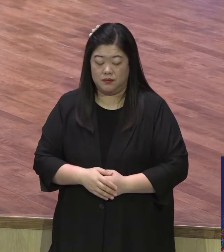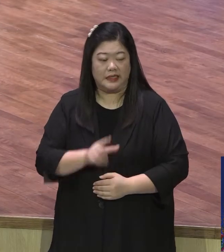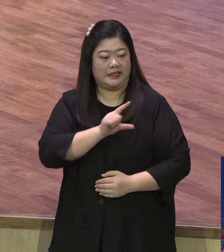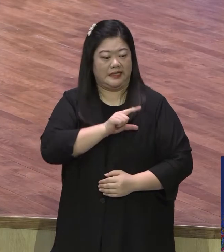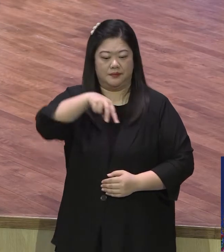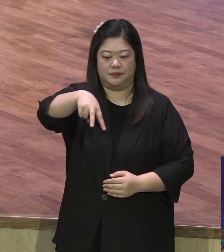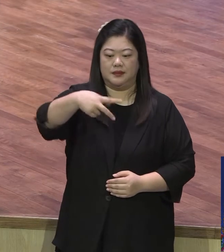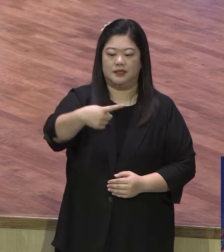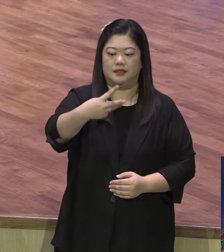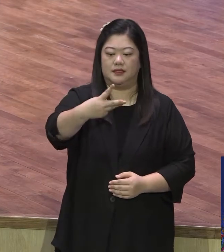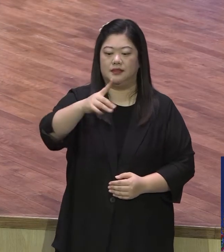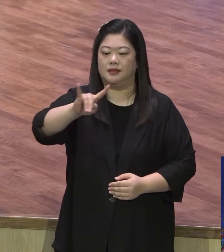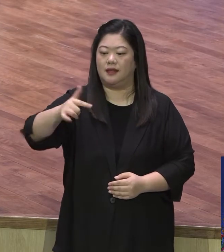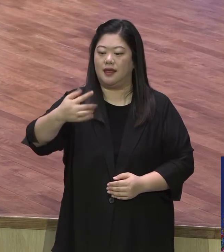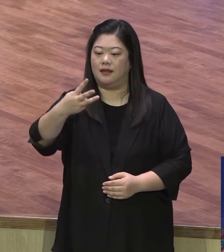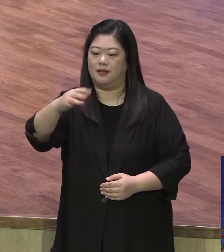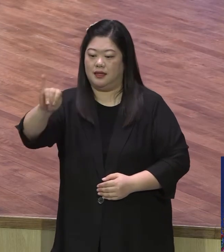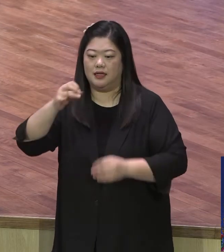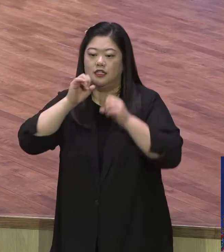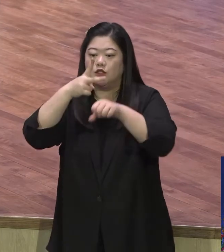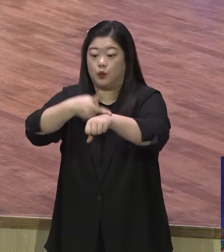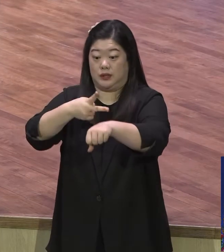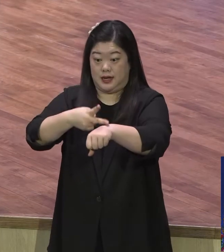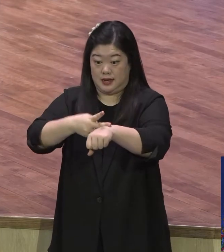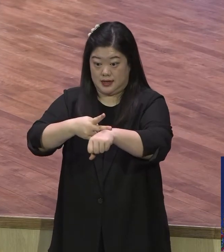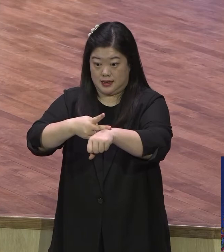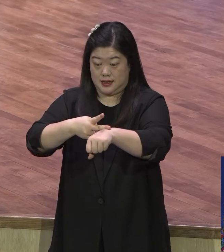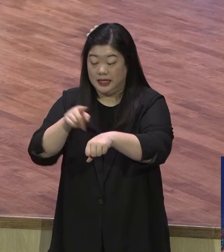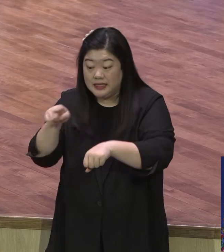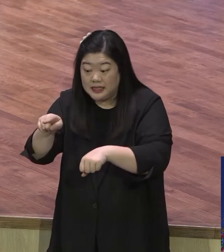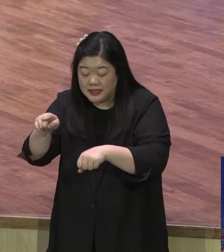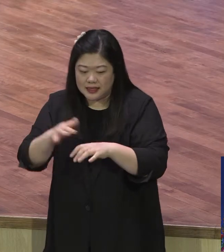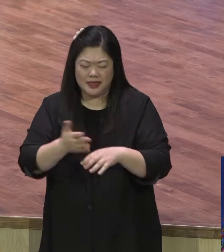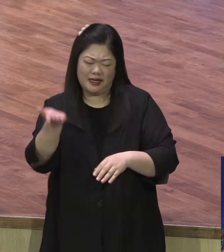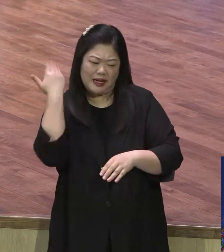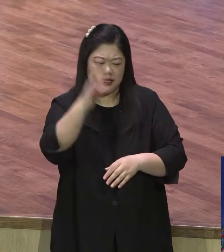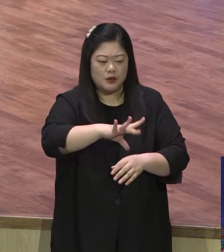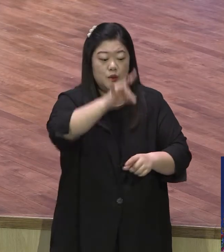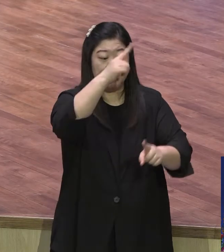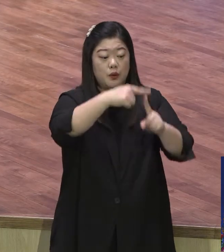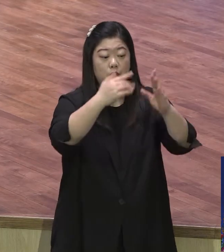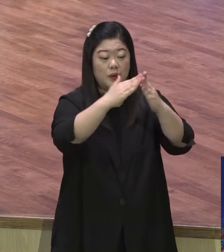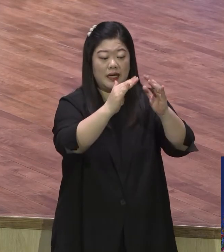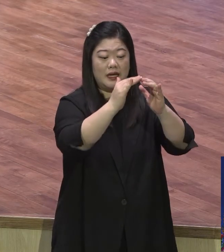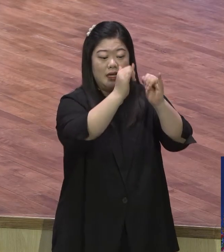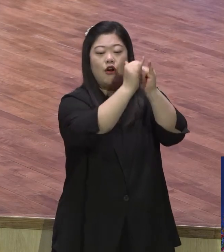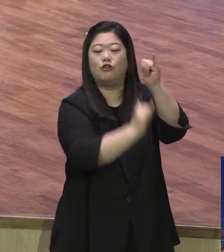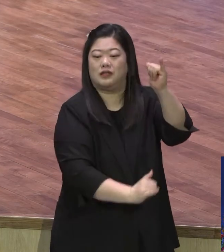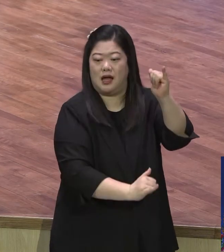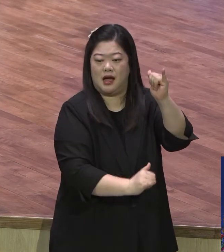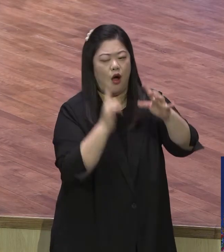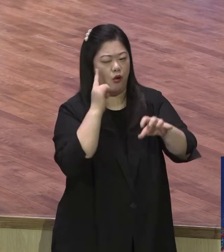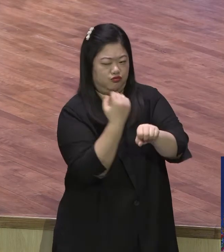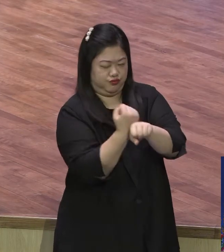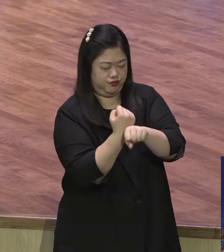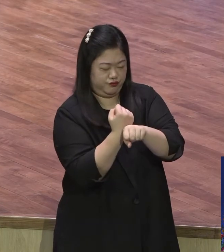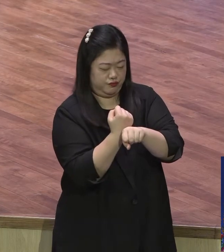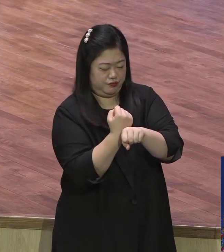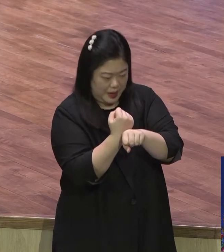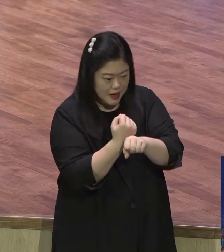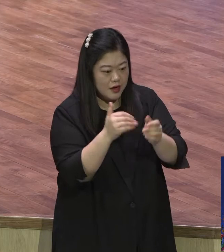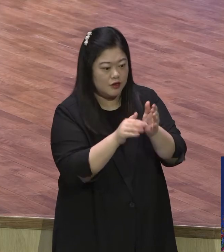교회사를 읽으면서 당시 초대교회 교인들 어떻게 살았을까 이것을 초대교회사를 읽으면서 글을